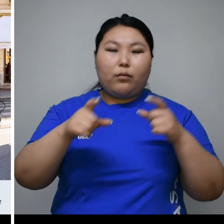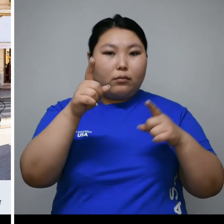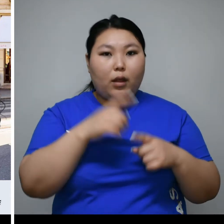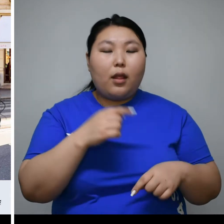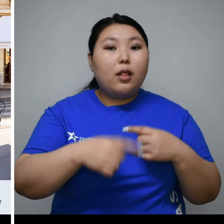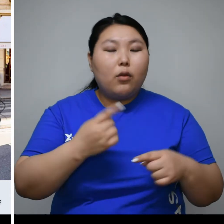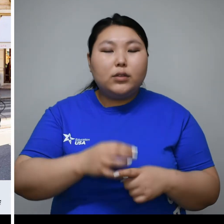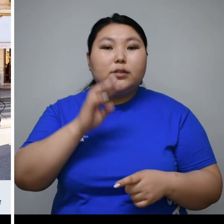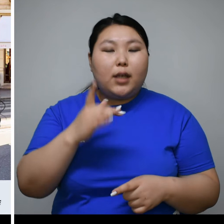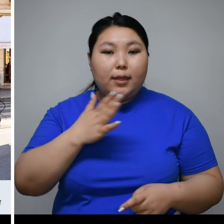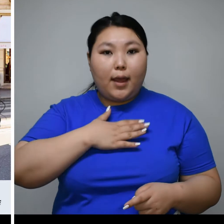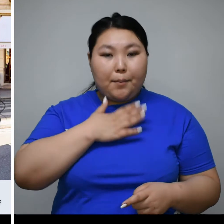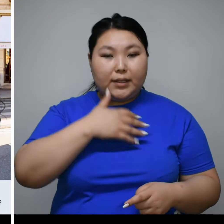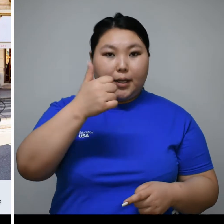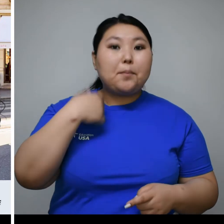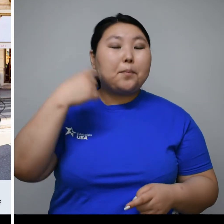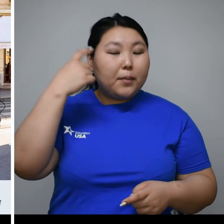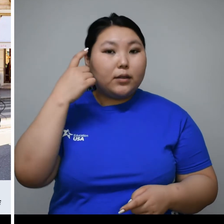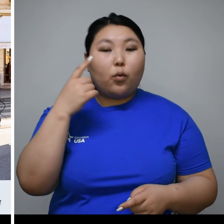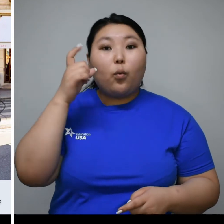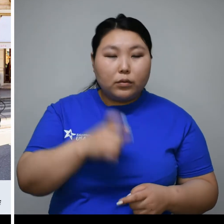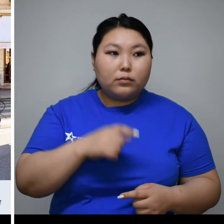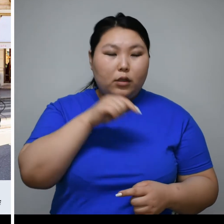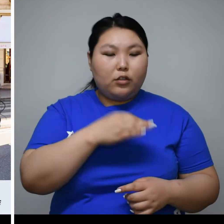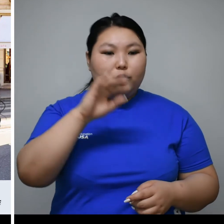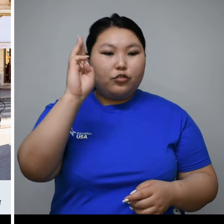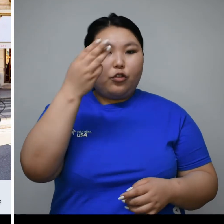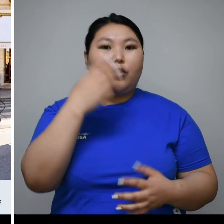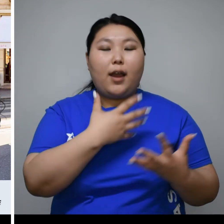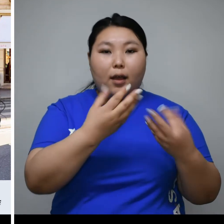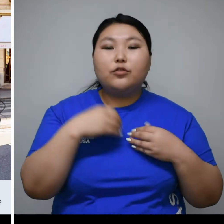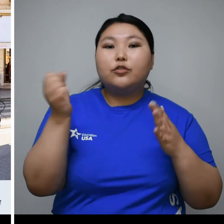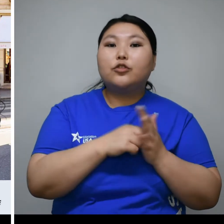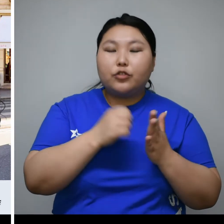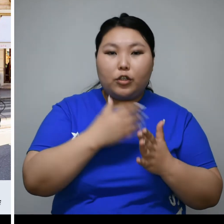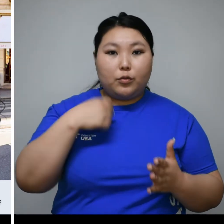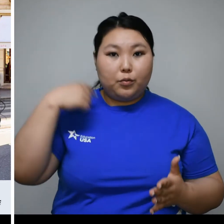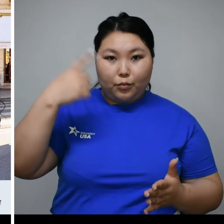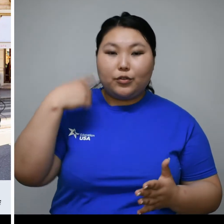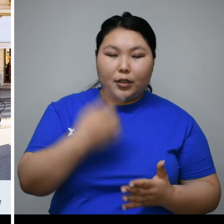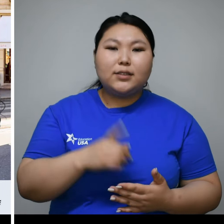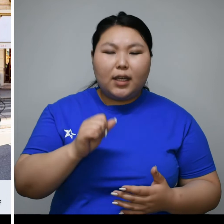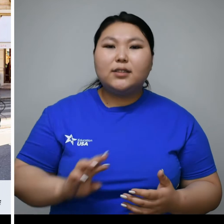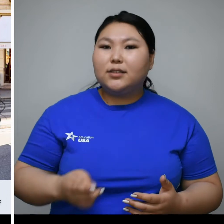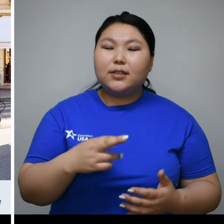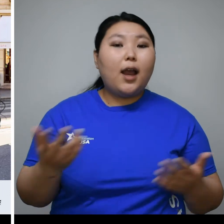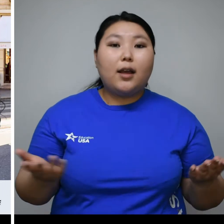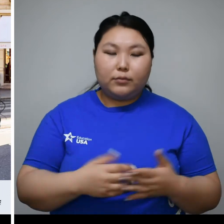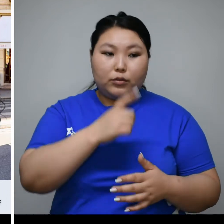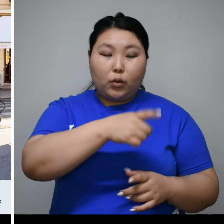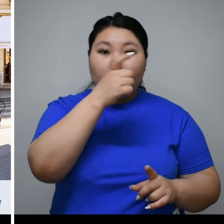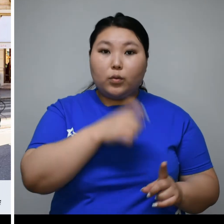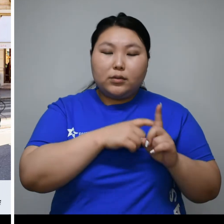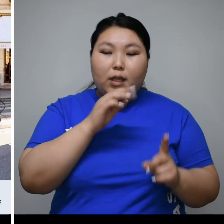гэхээс илүүтэйгээр яг намайг сайн мэддэг хүнээс тэр тодорхойлолтыг авах ёстой гэж би боддог. За, яагаад